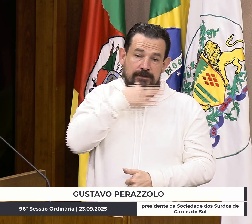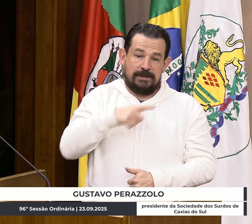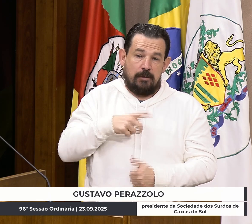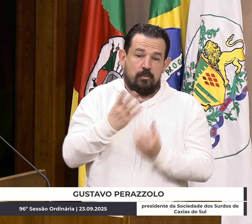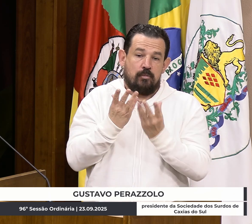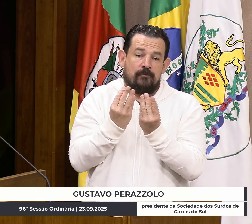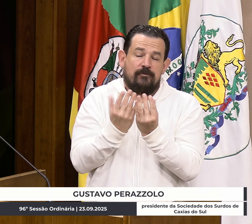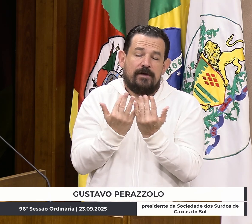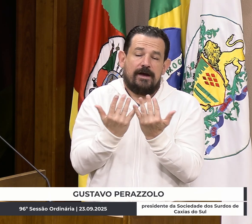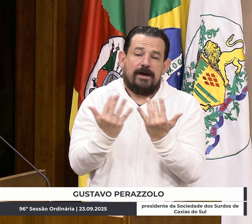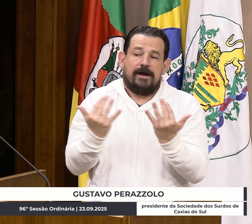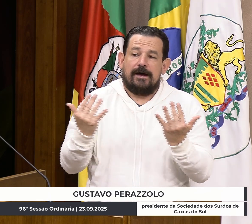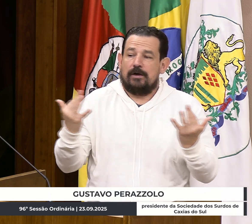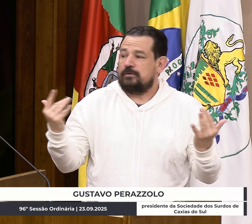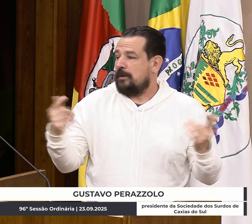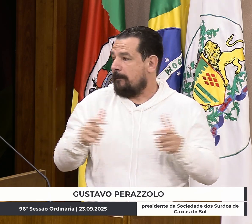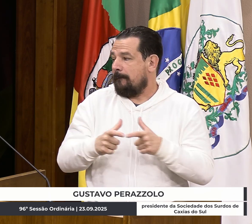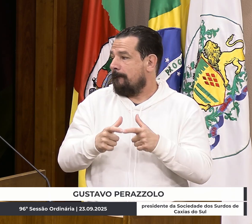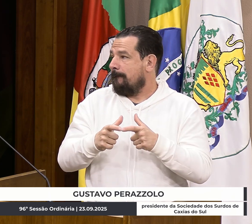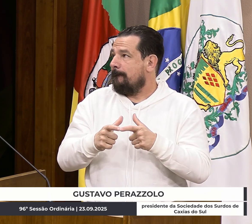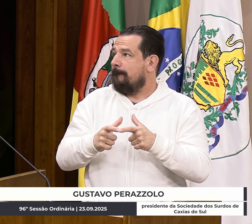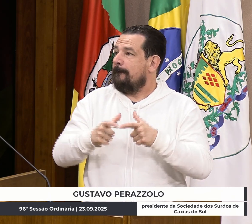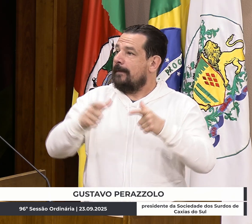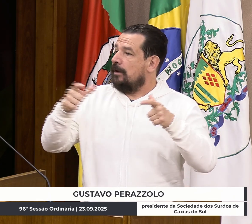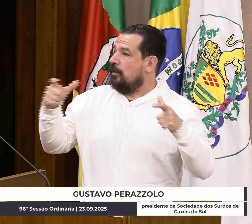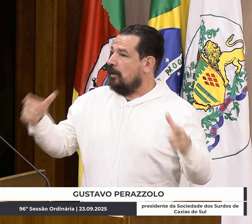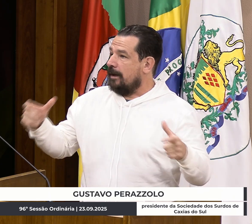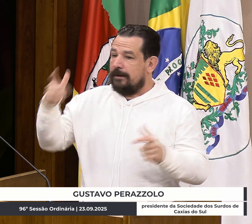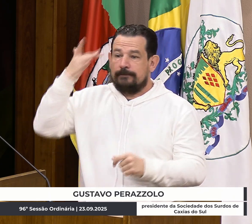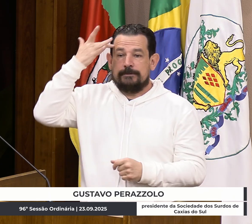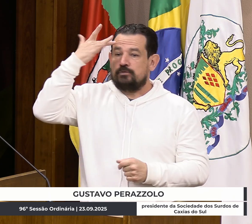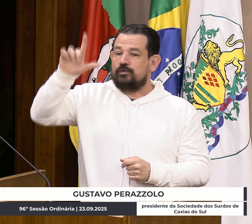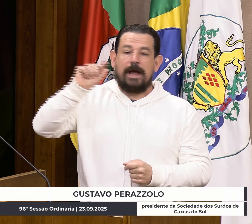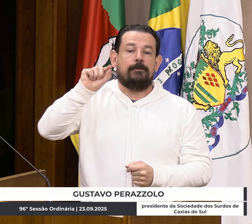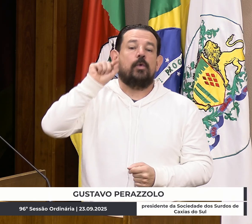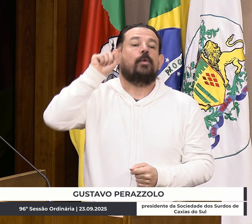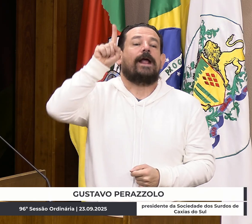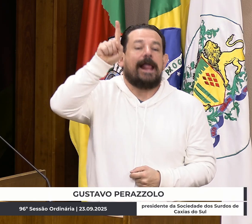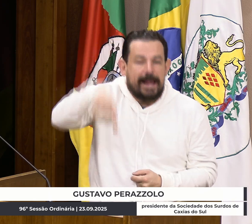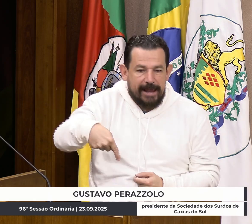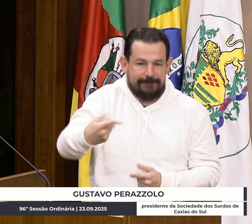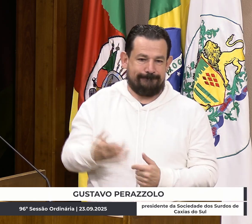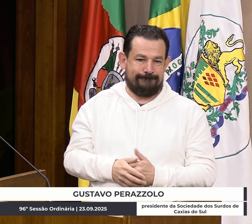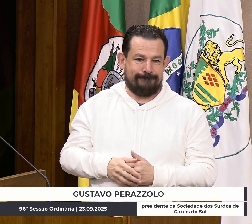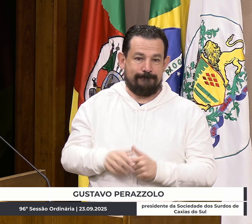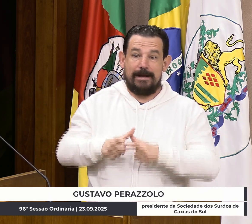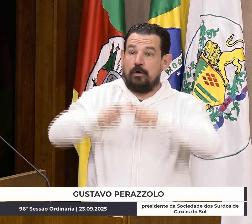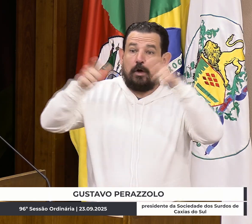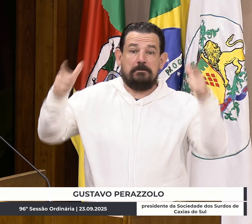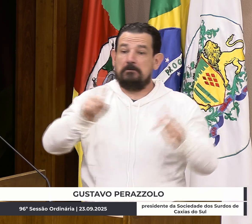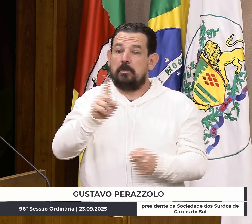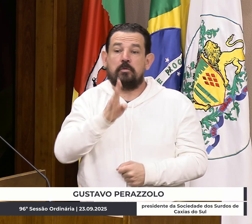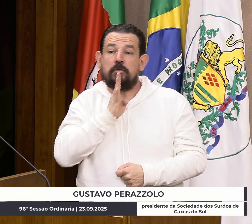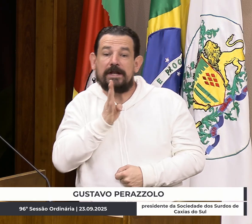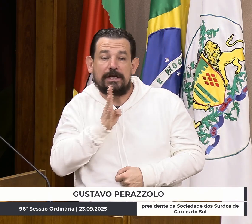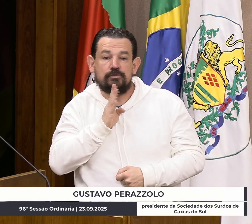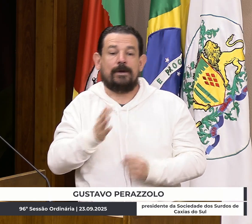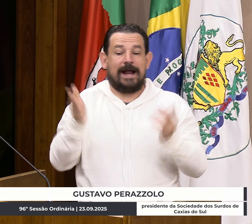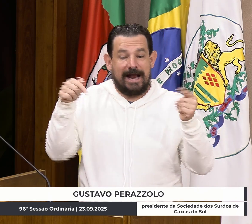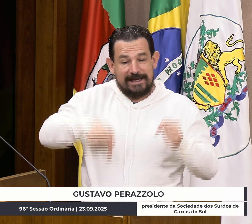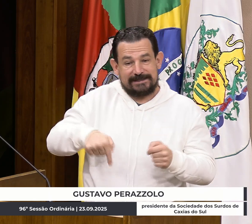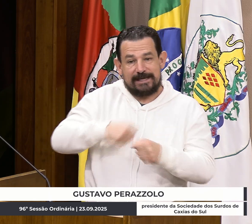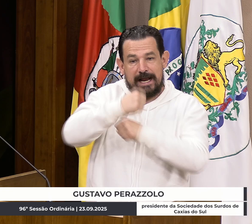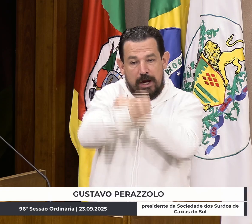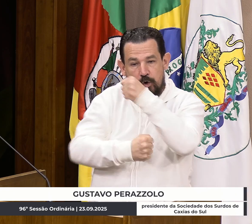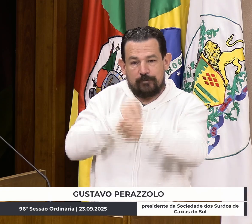para vocês que temos esse protagonismo, então, que aí temos várias... Então, para mostrar para vocês o